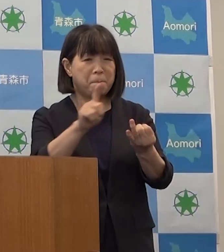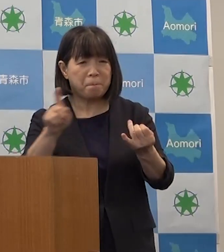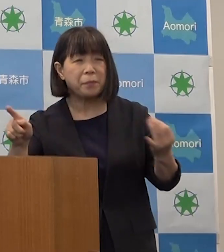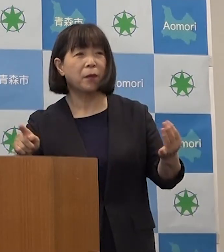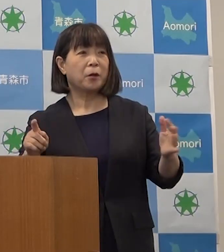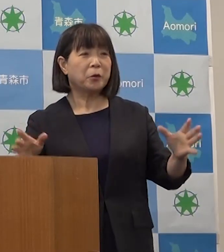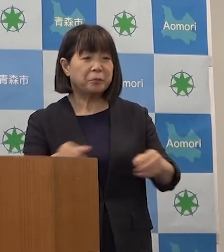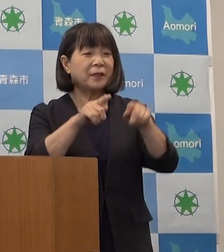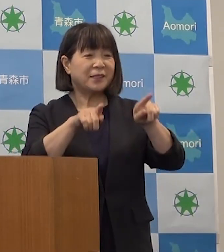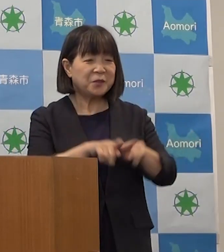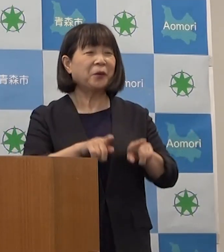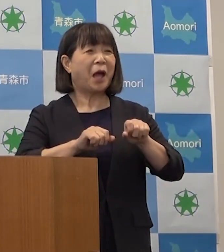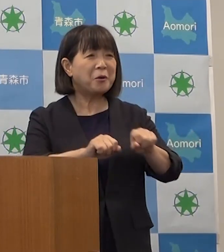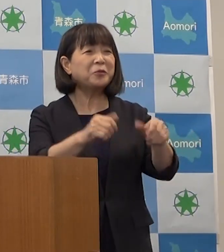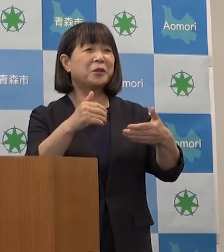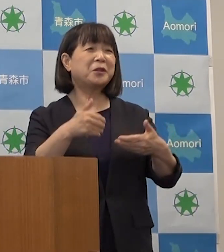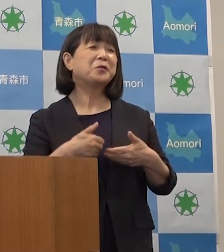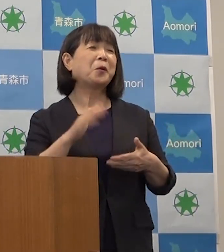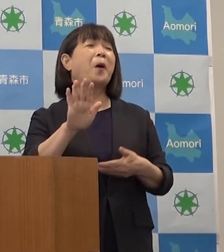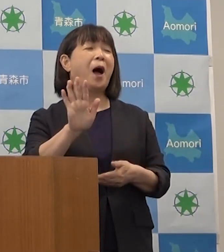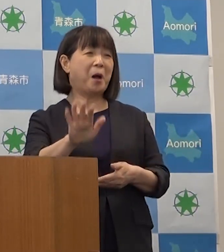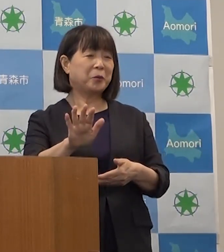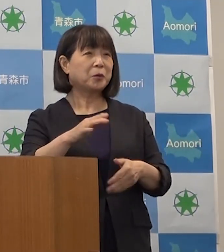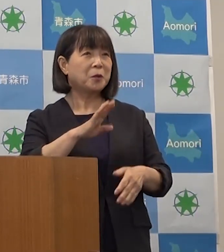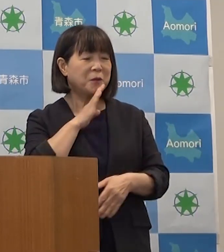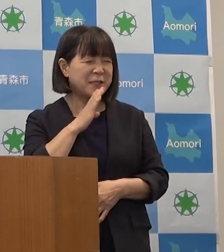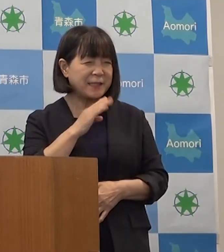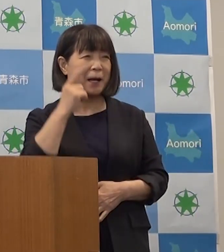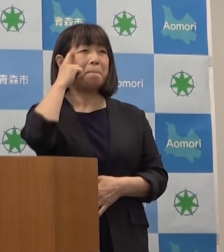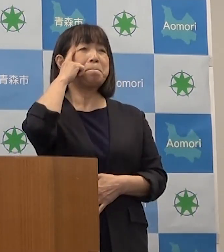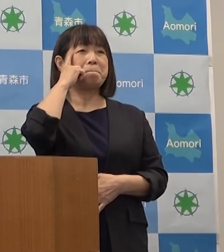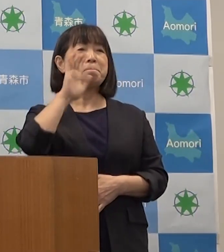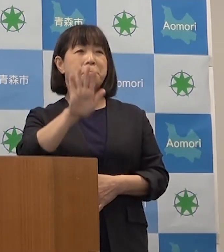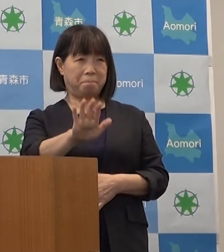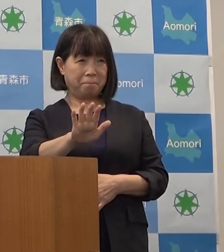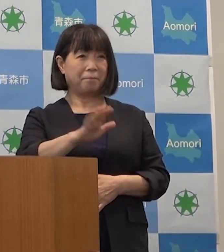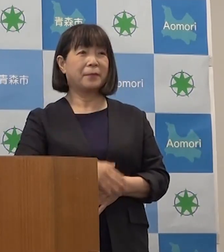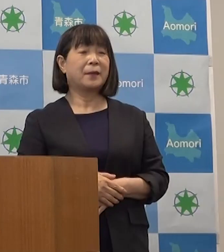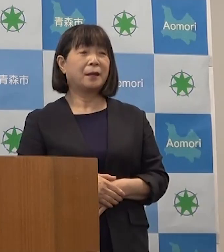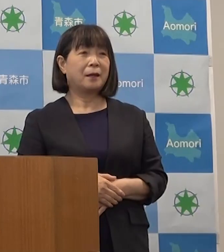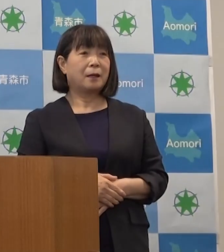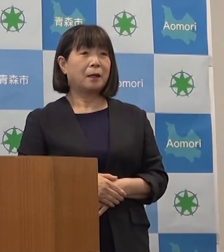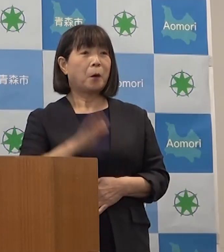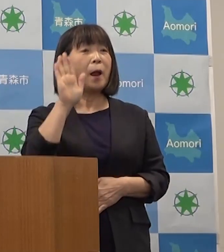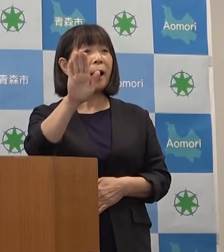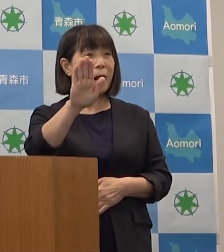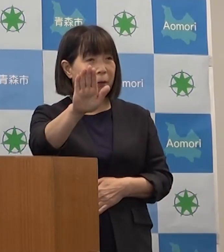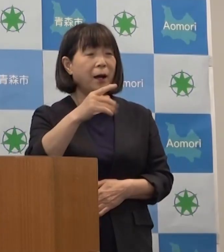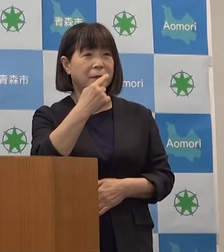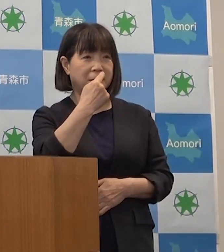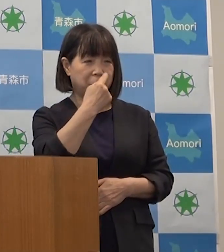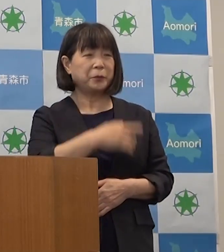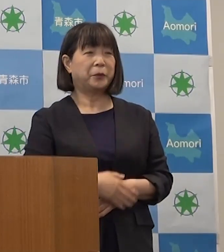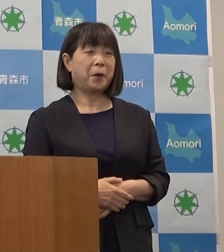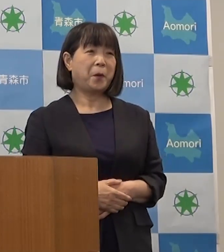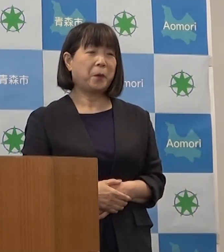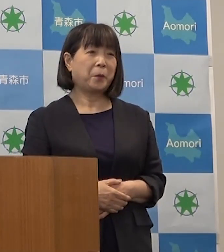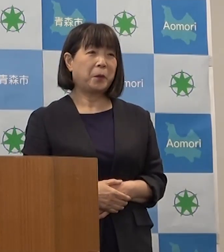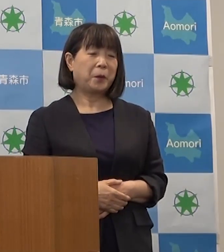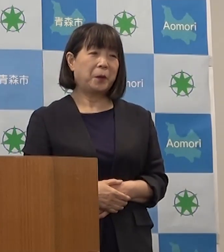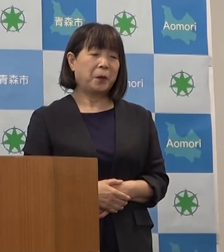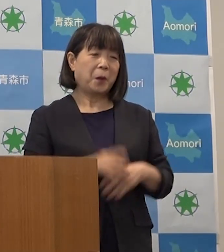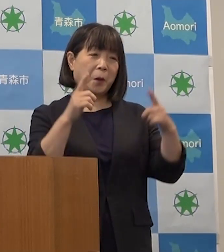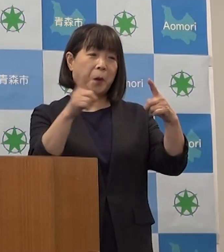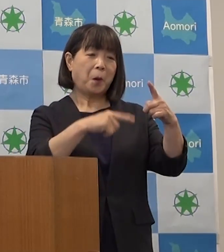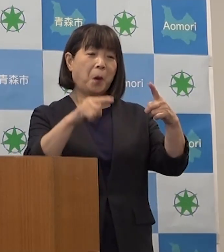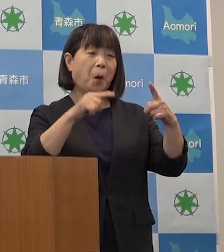いけないんだなということを非常にこう今実感をしているところでございます。で、これからはやはり自分の公